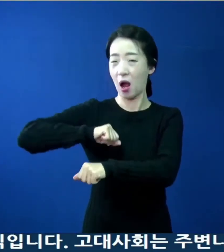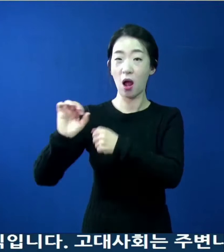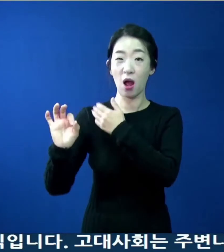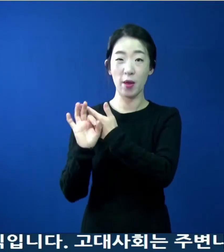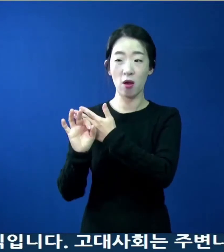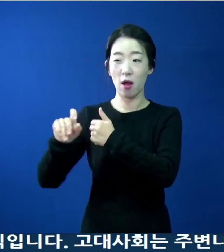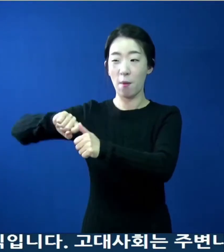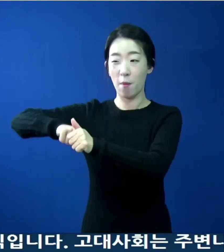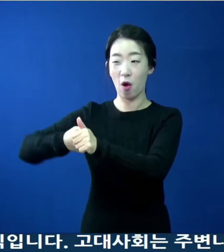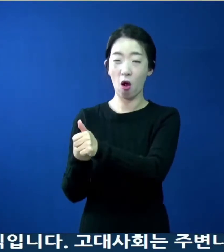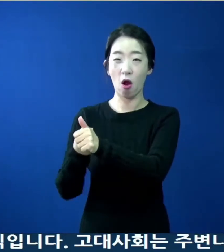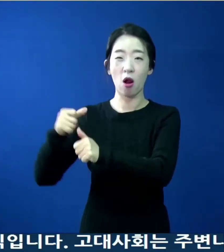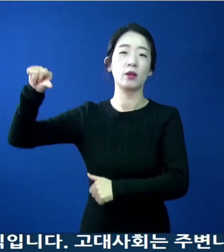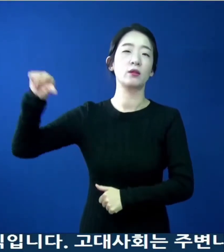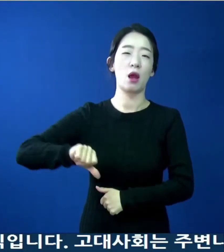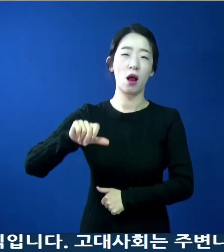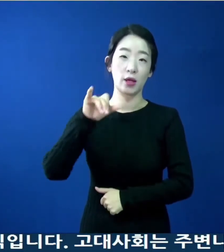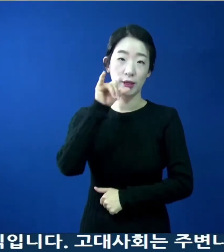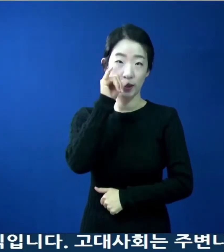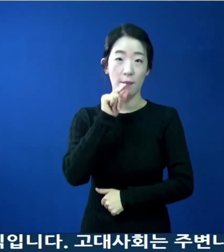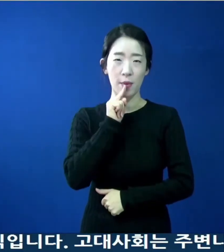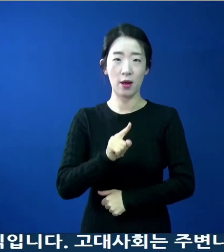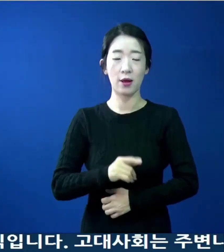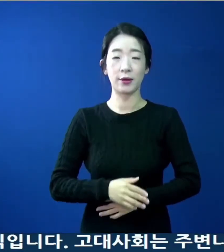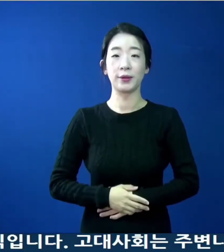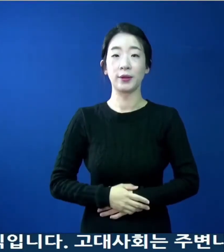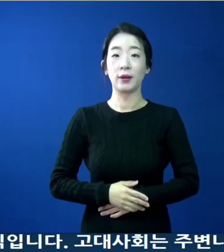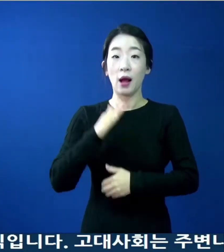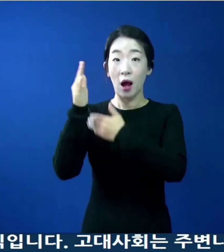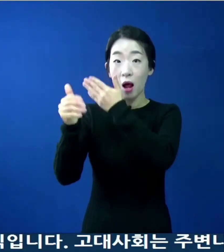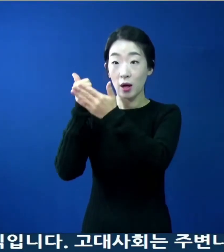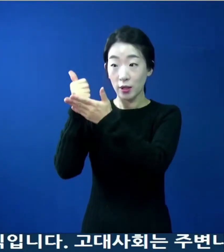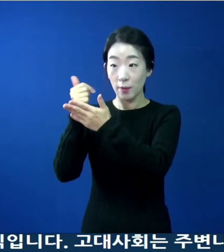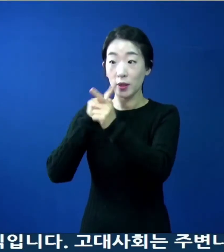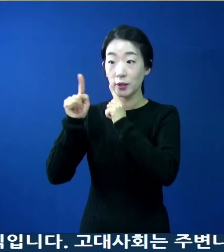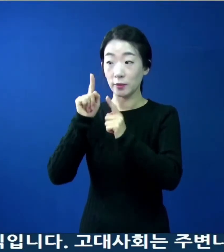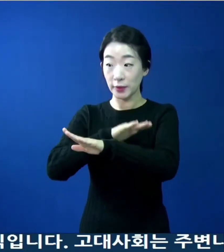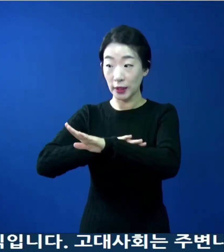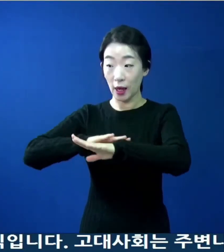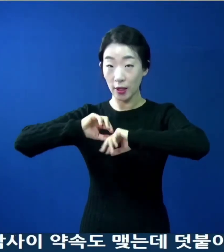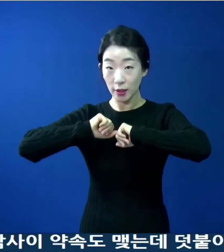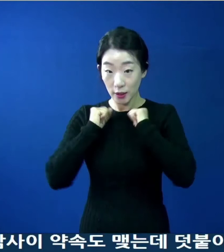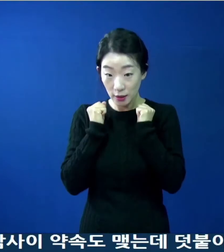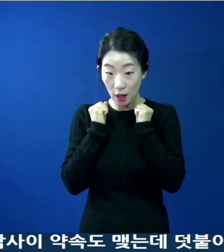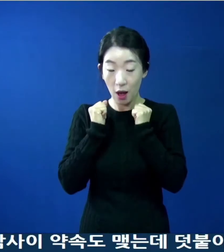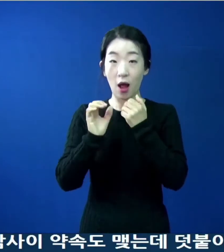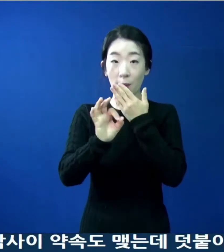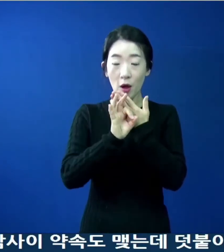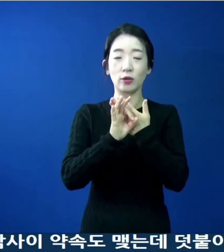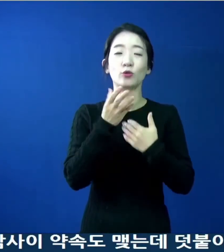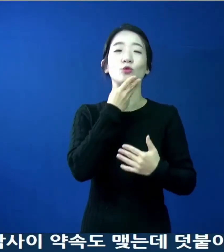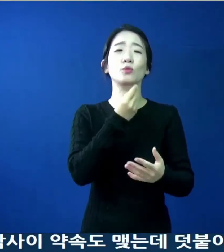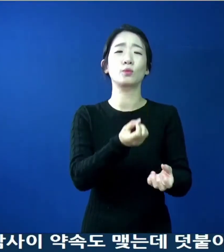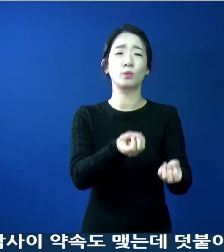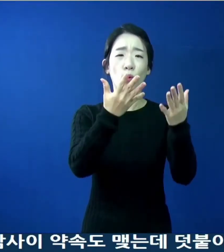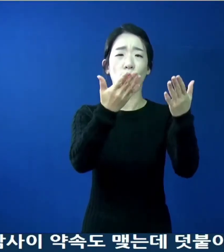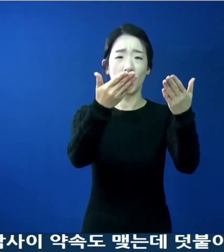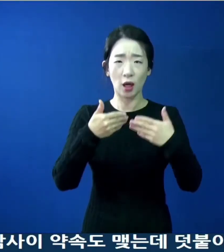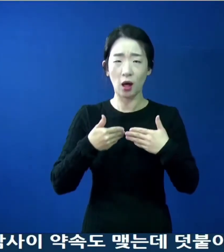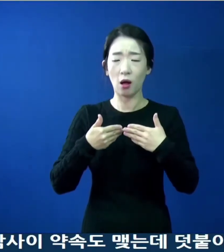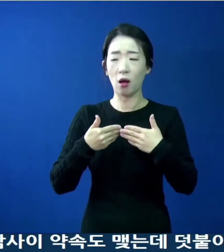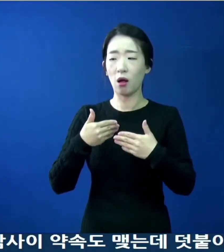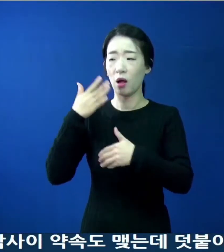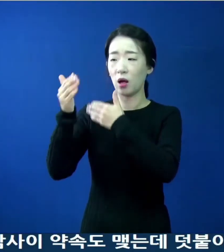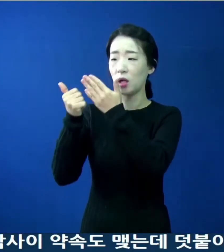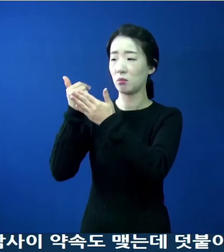여러분, 우리가 주님의 말씀을 잘 지키면 어떻게 됩니까? 축복을 받습니다. 주님의 말씀을 무시하고 따르지 않으면 어떻게